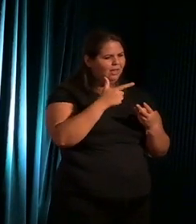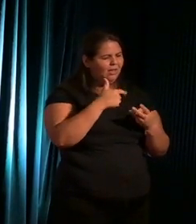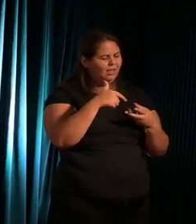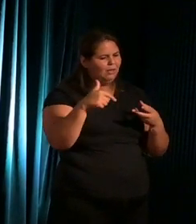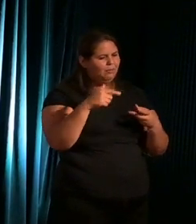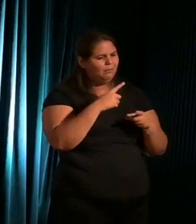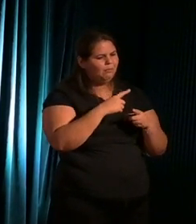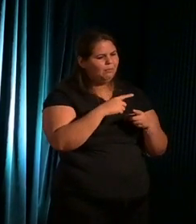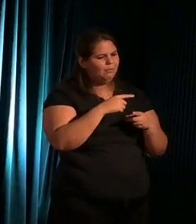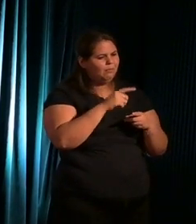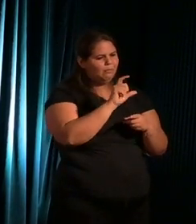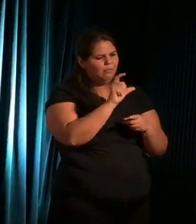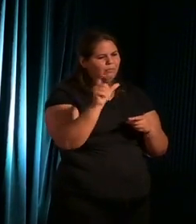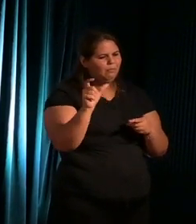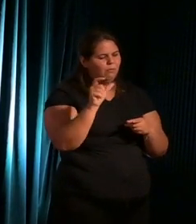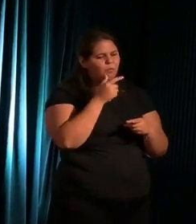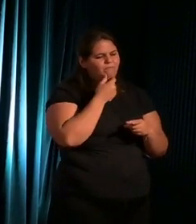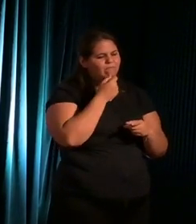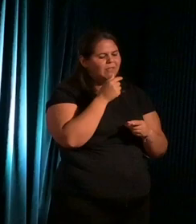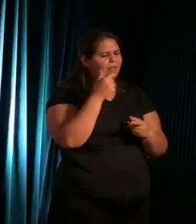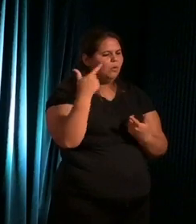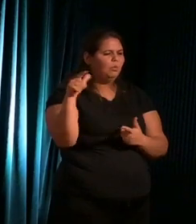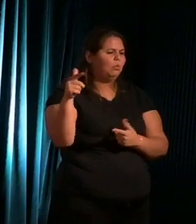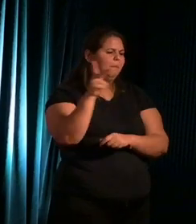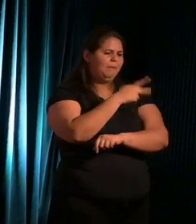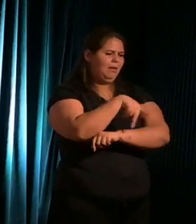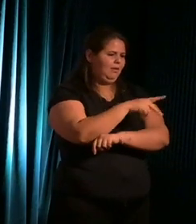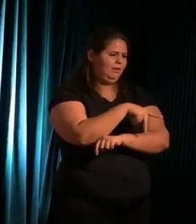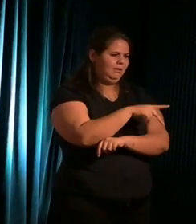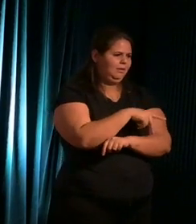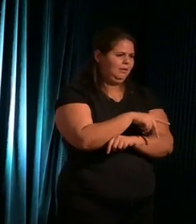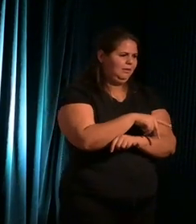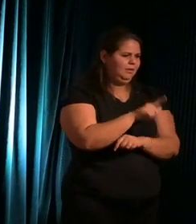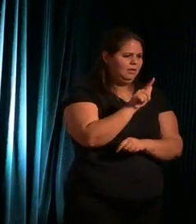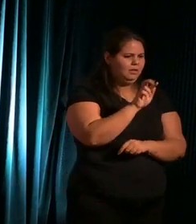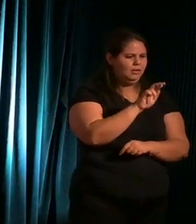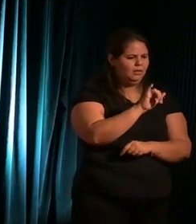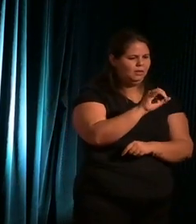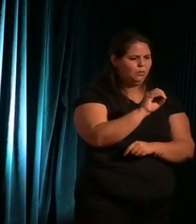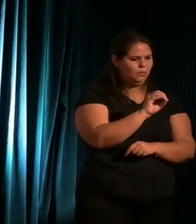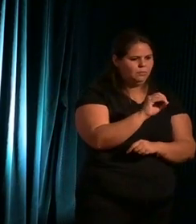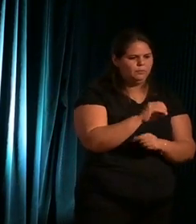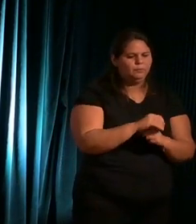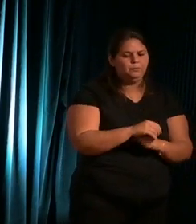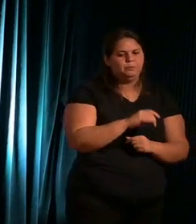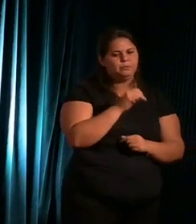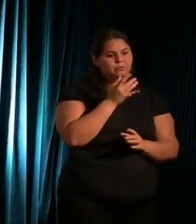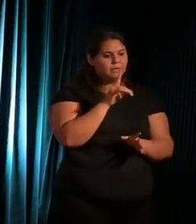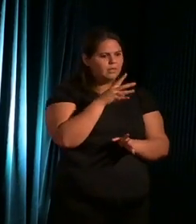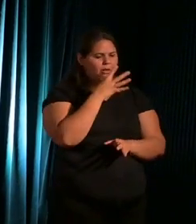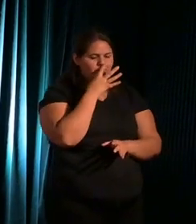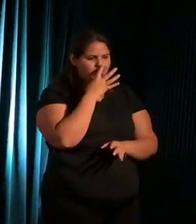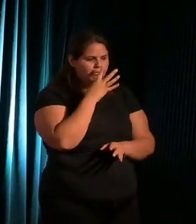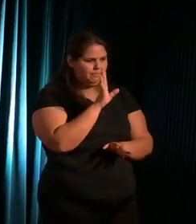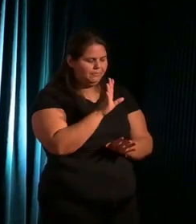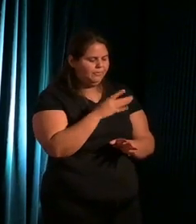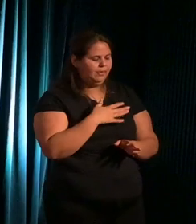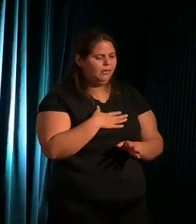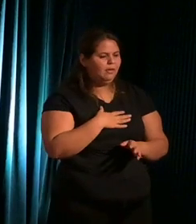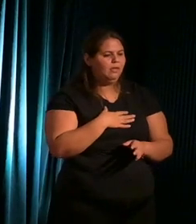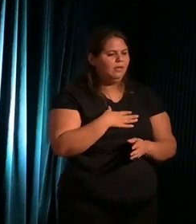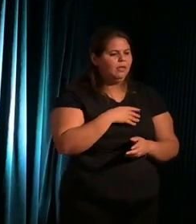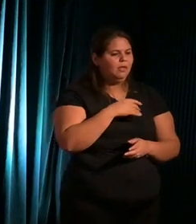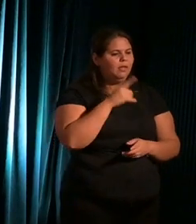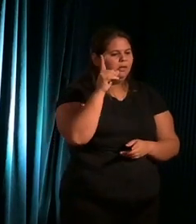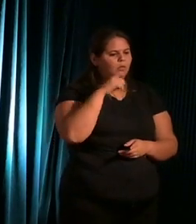figura do griot? Não. O griot é incrível. Você está andando, eu tinha um amigo que era cineasta,